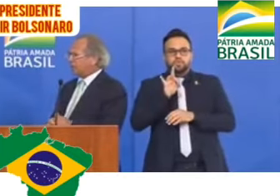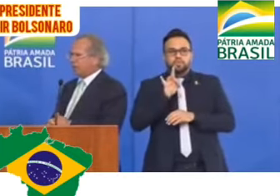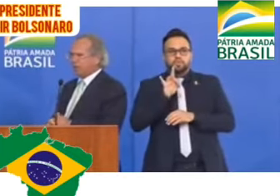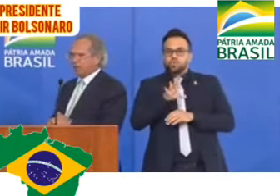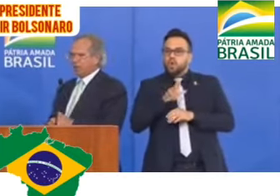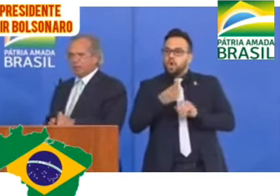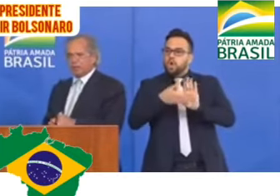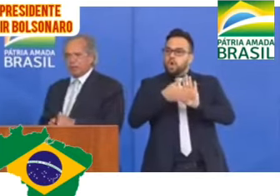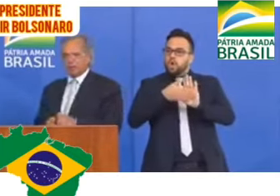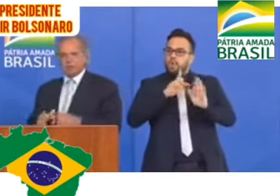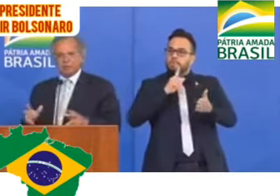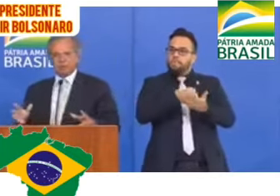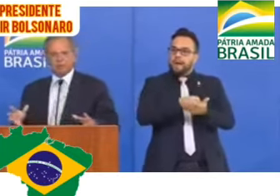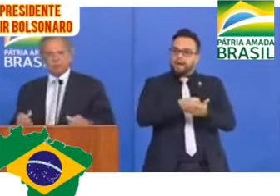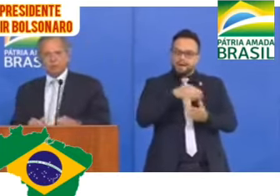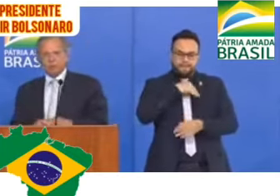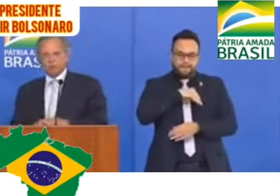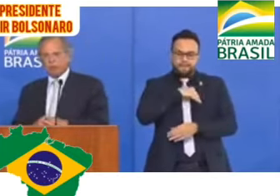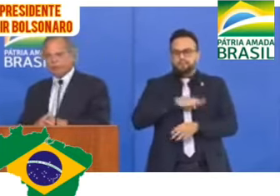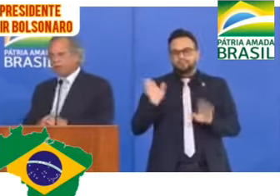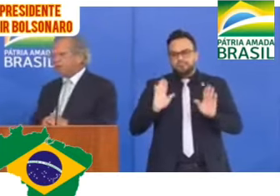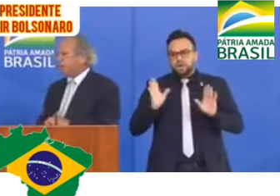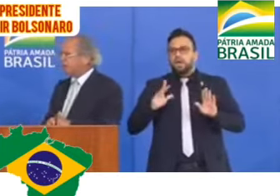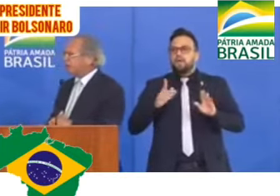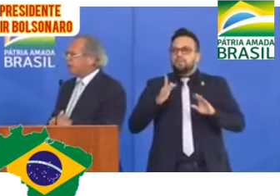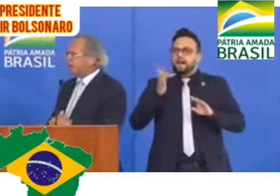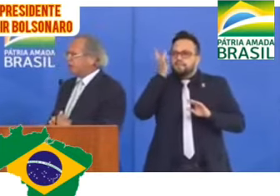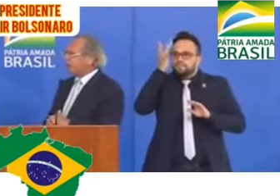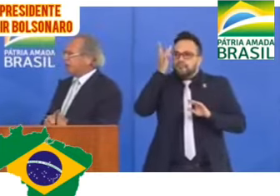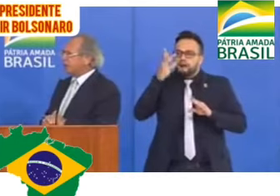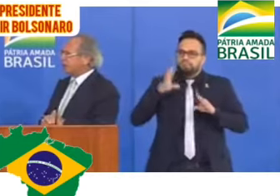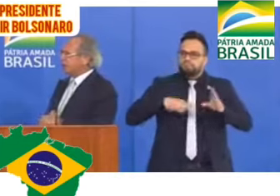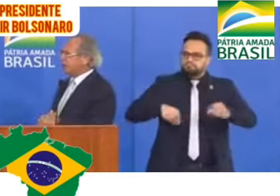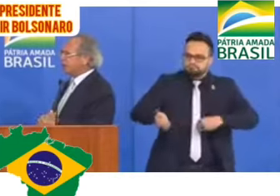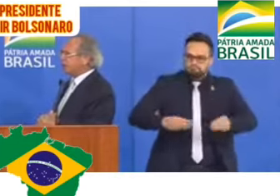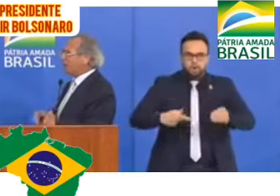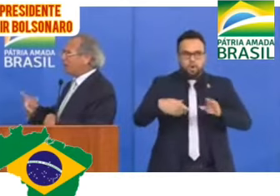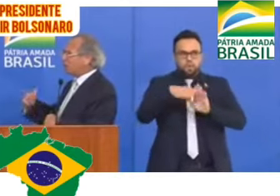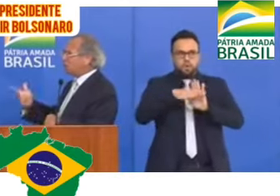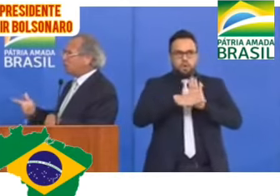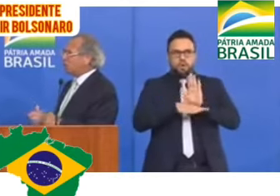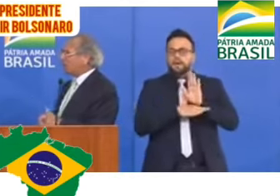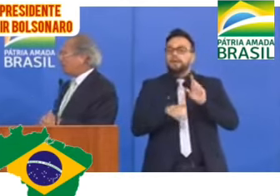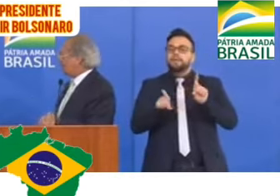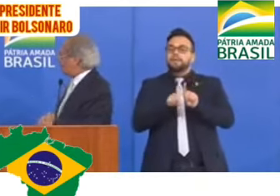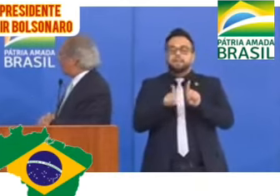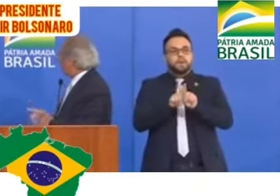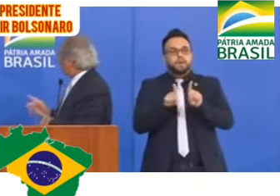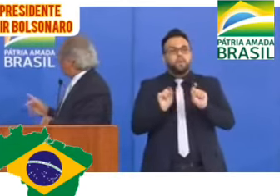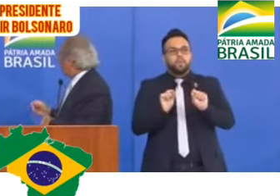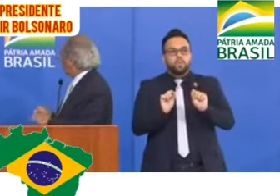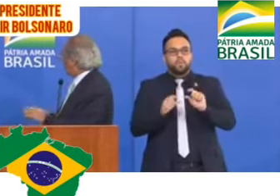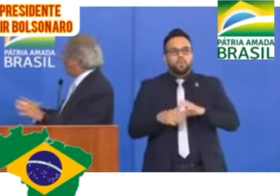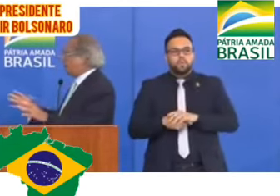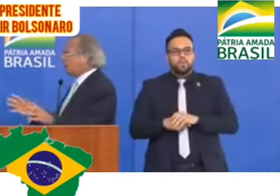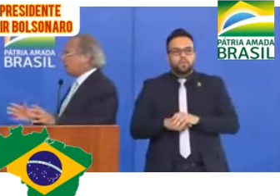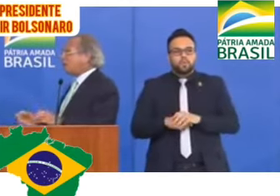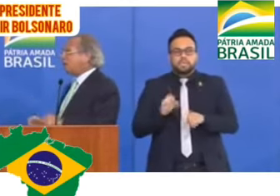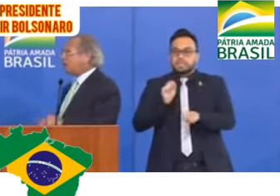de pagamento. Então, flexibilizamos um pouco o programa e esperamos mais do que dobrar